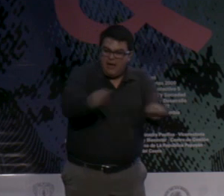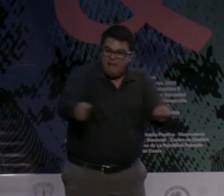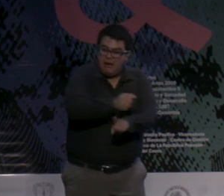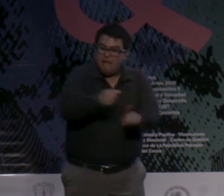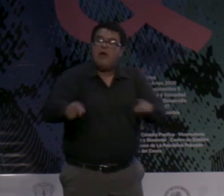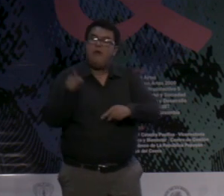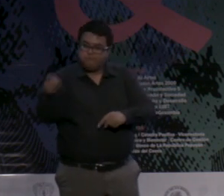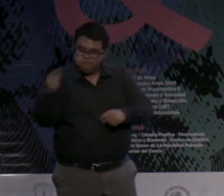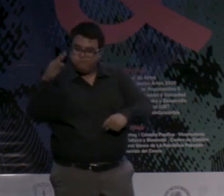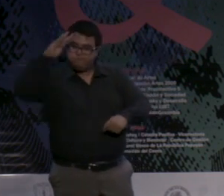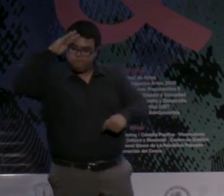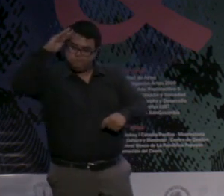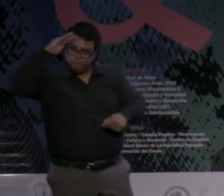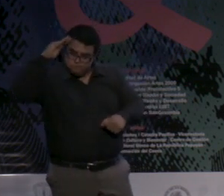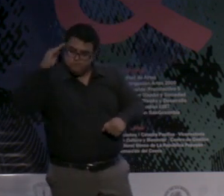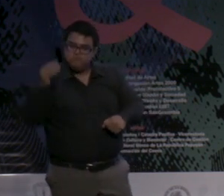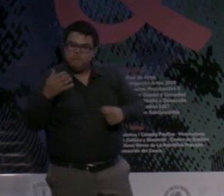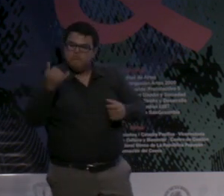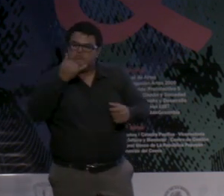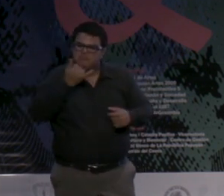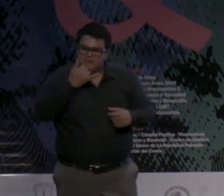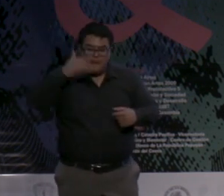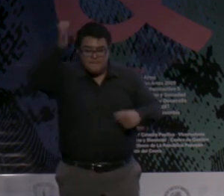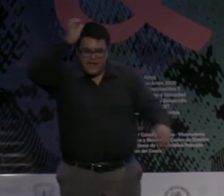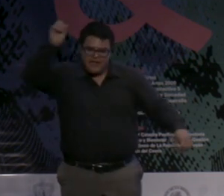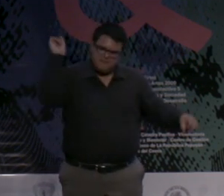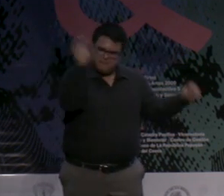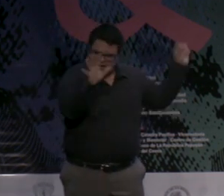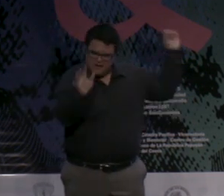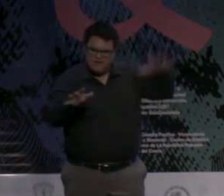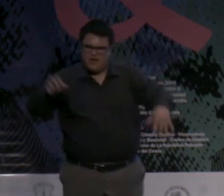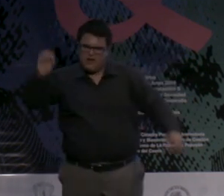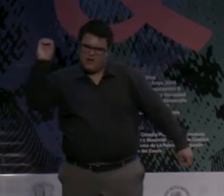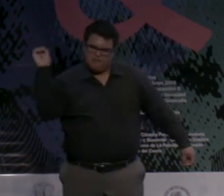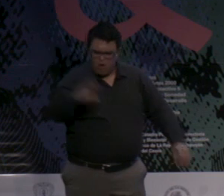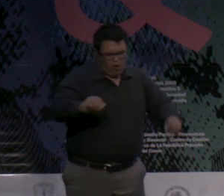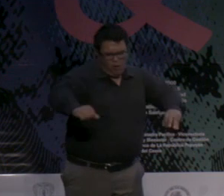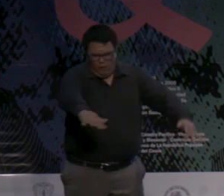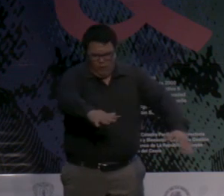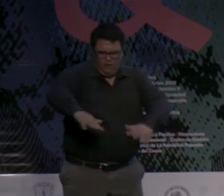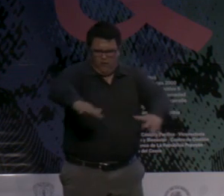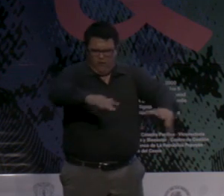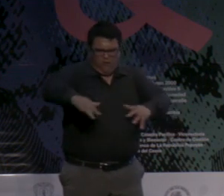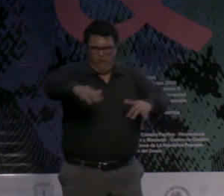de estas personas, lanzando piedras, lanzando gases, pero ya por fuera de la protesta.